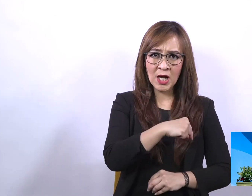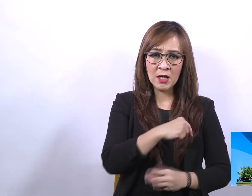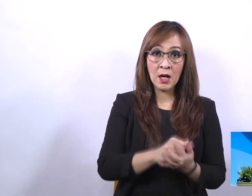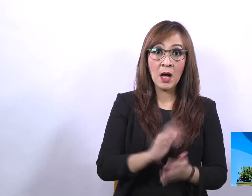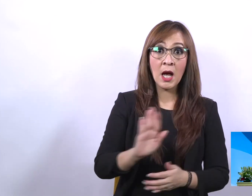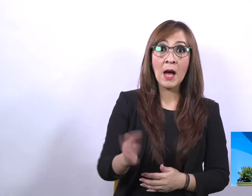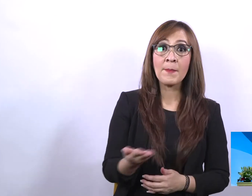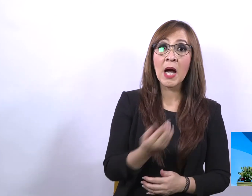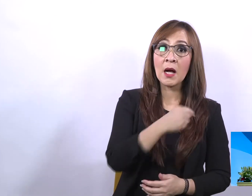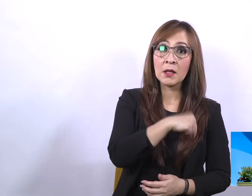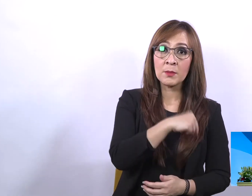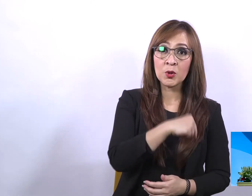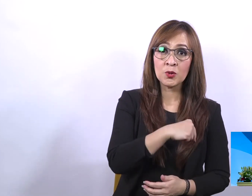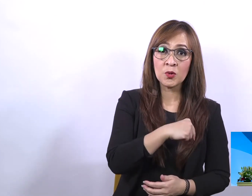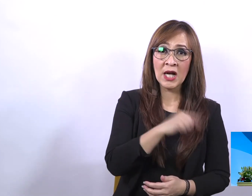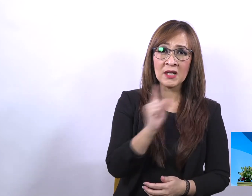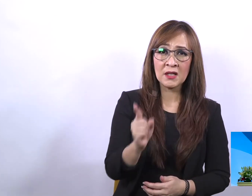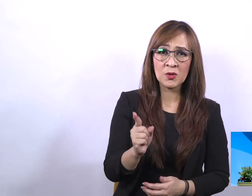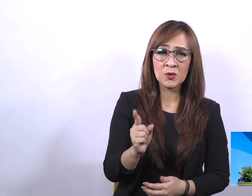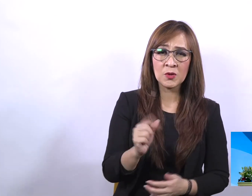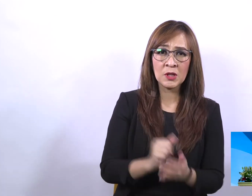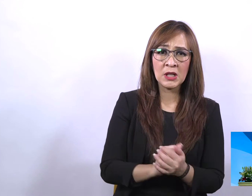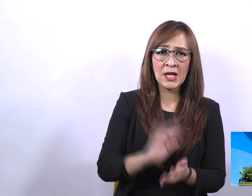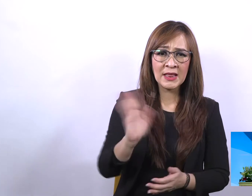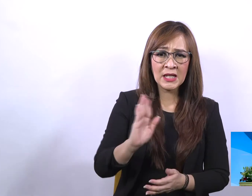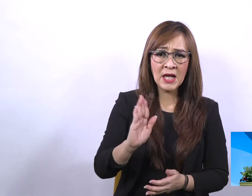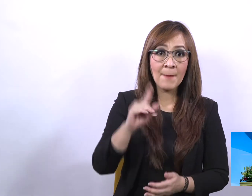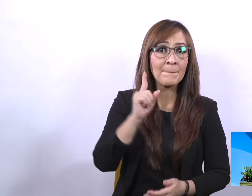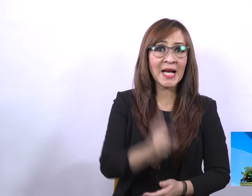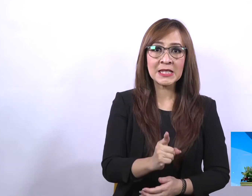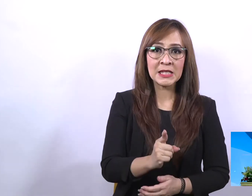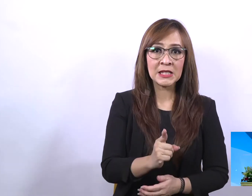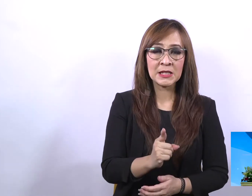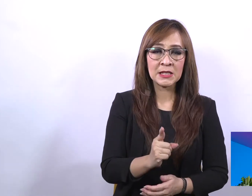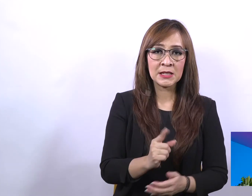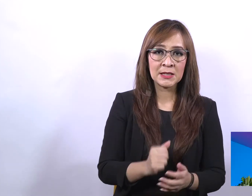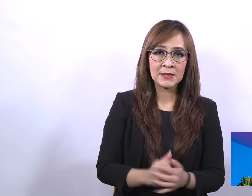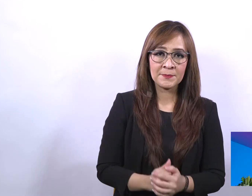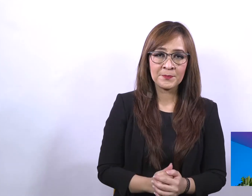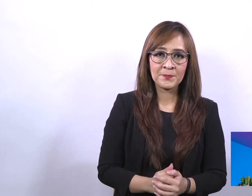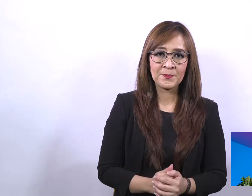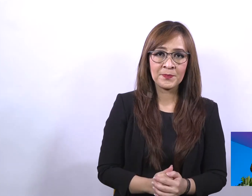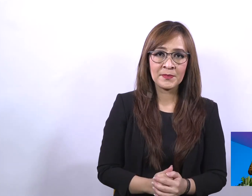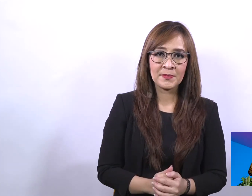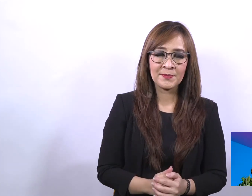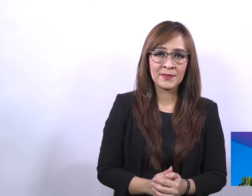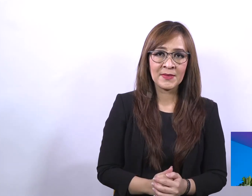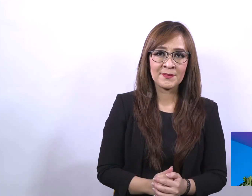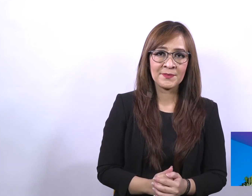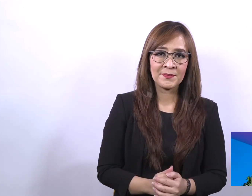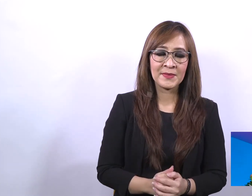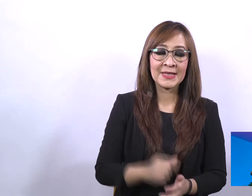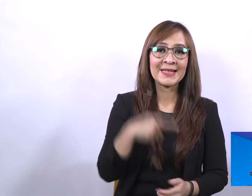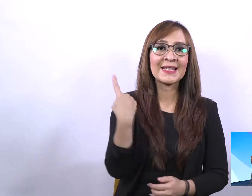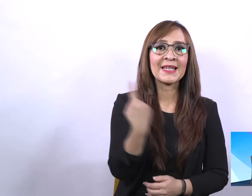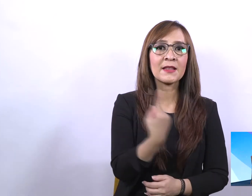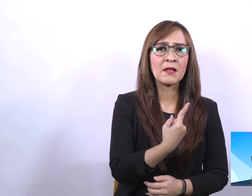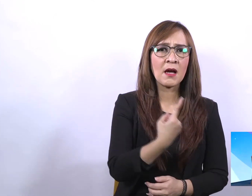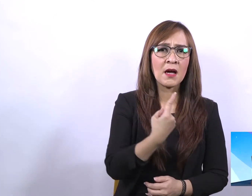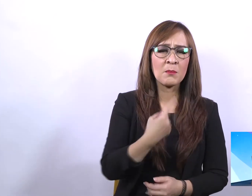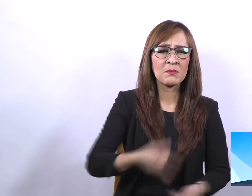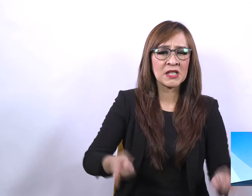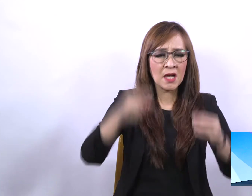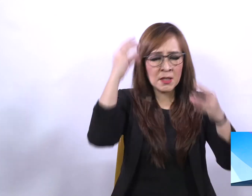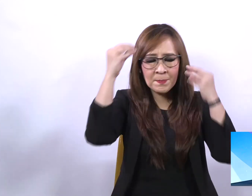Bukankah keberuntungan sesuatu yang tidak pasti keberuntungan itu sesuatu yang untung-untungan dan strategis dalam Tuhan kita